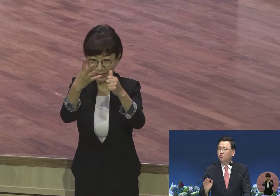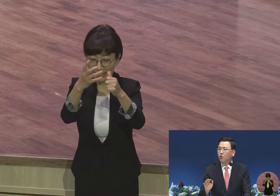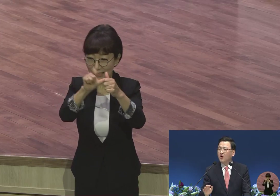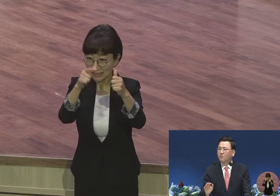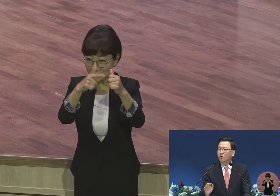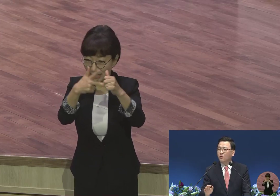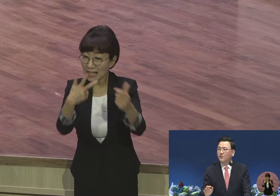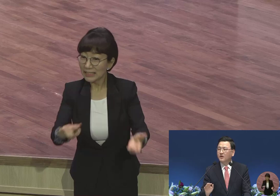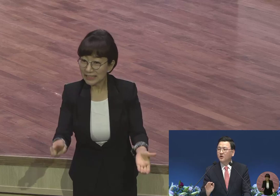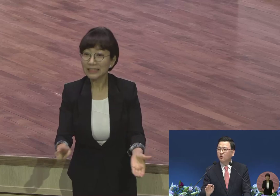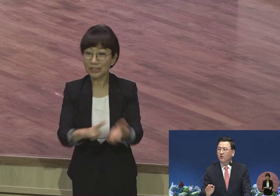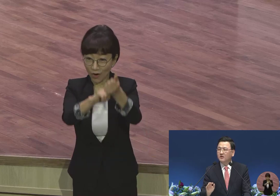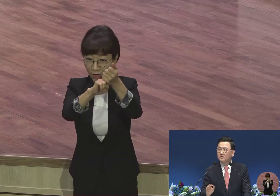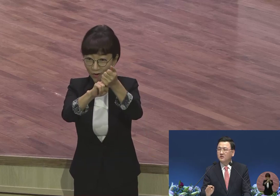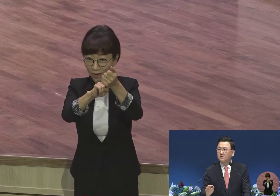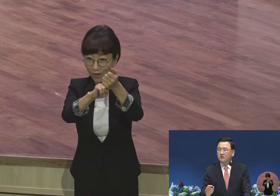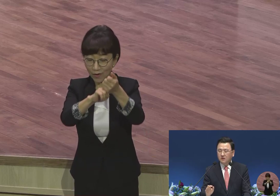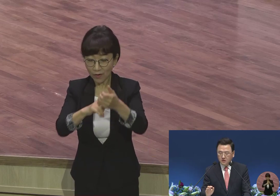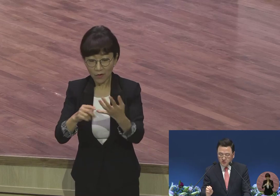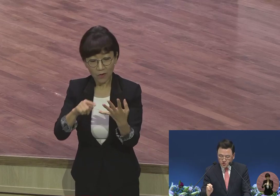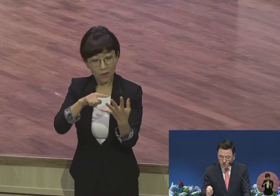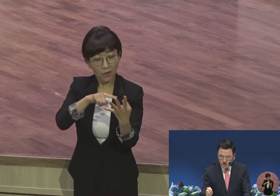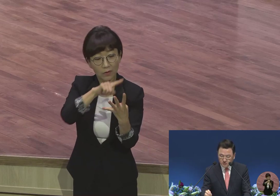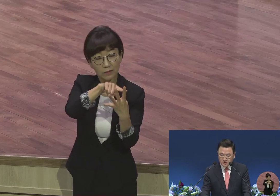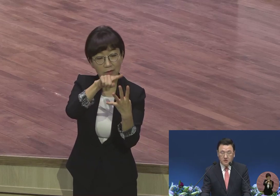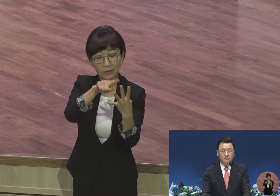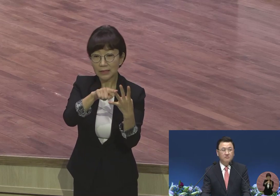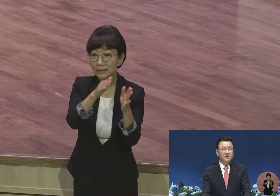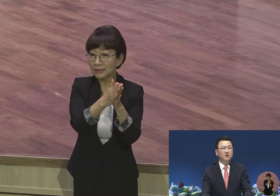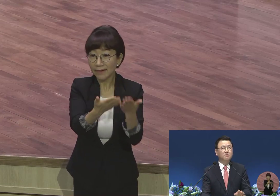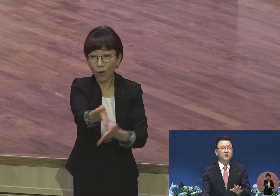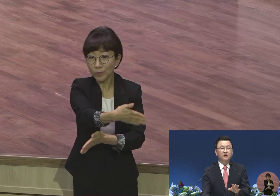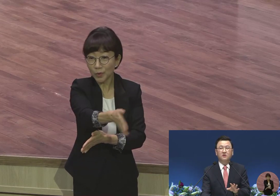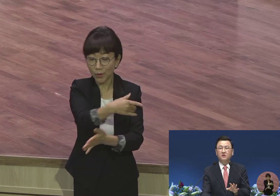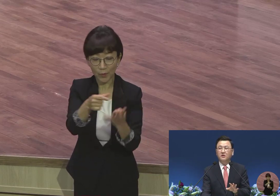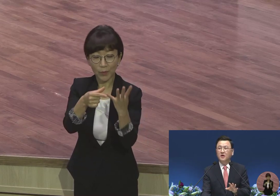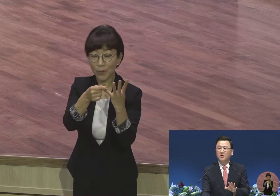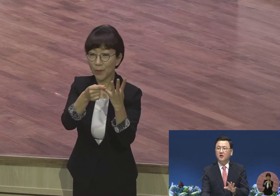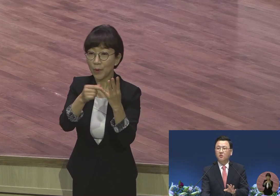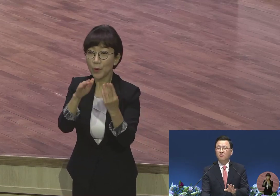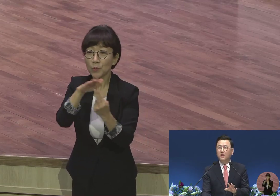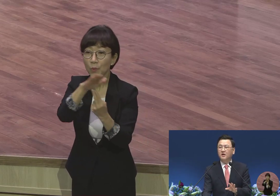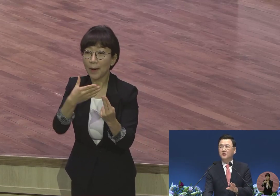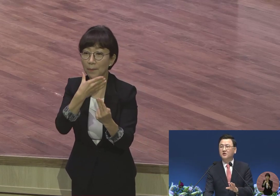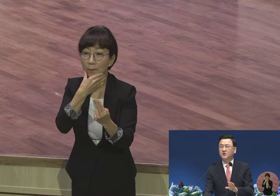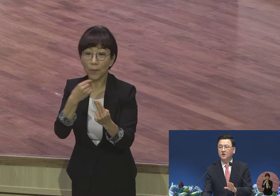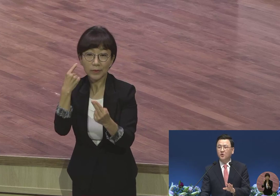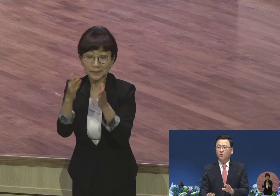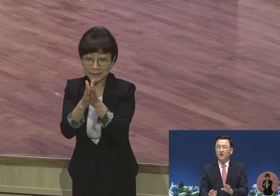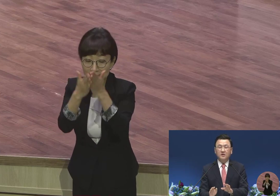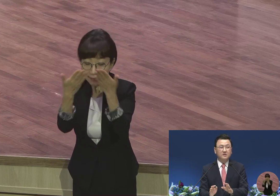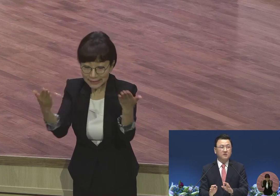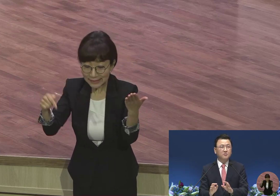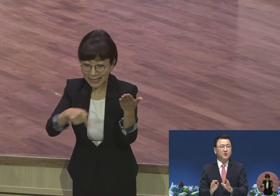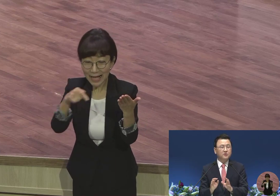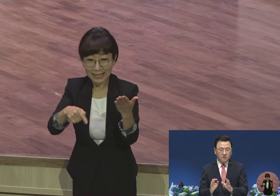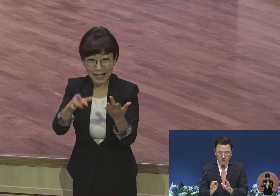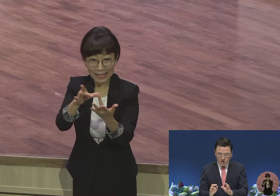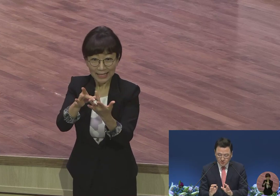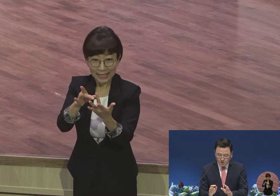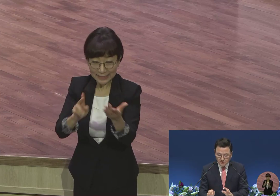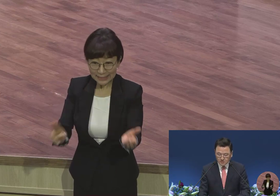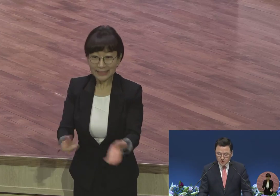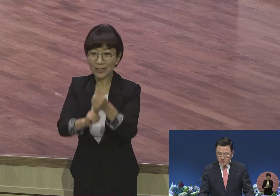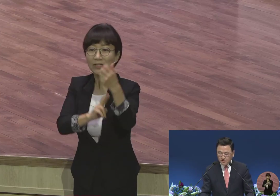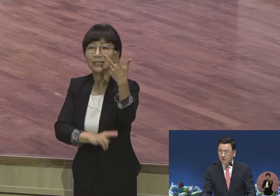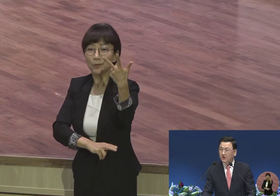그 요한복음에만 7가지 기적을 소개하고 있어요. 선별된 7개의 기적을